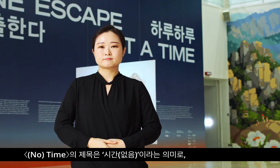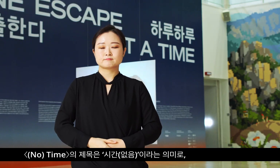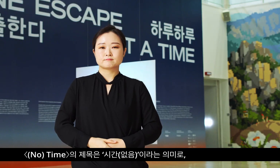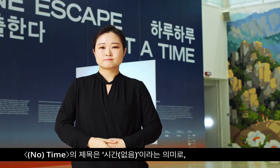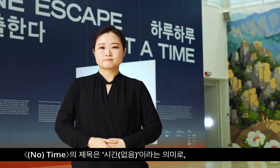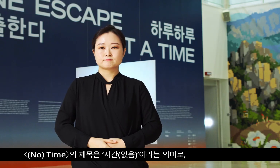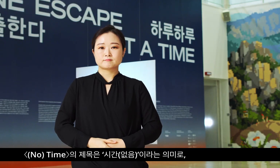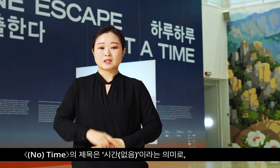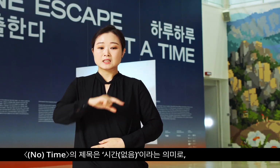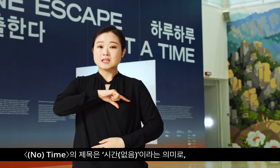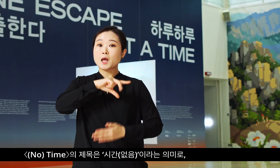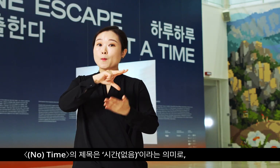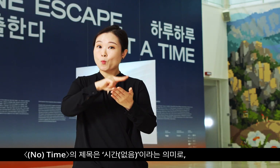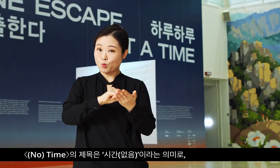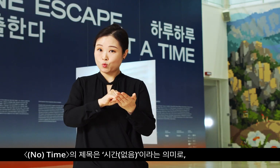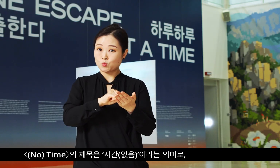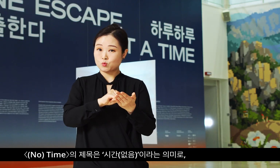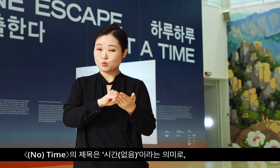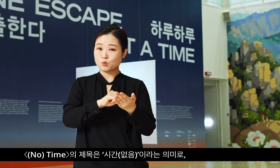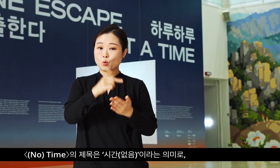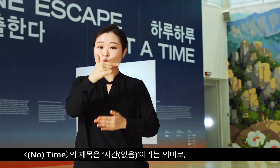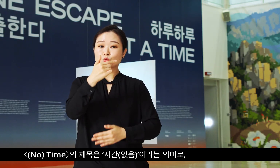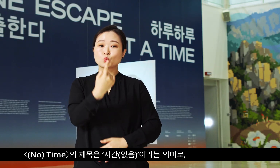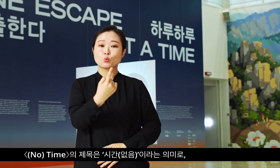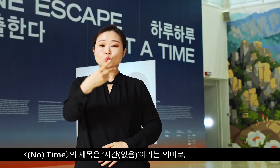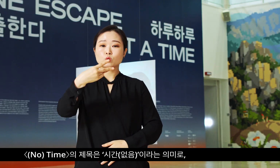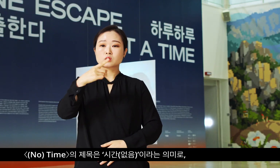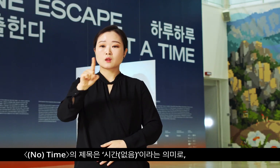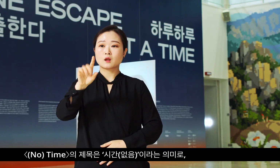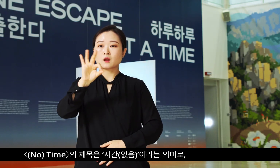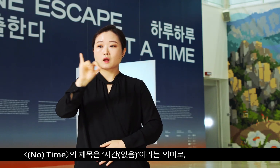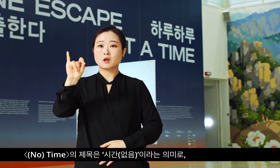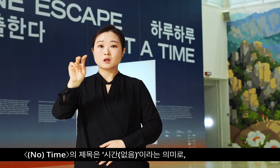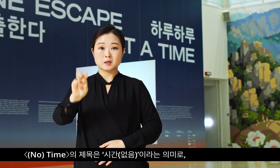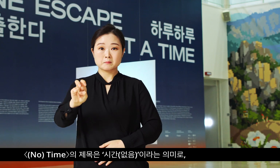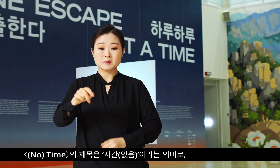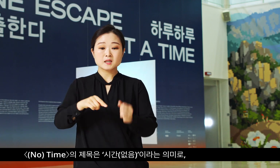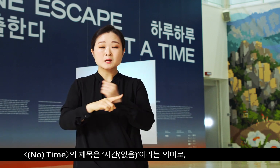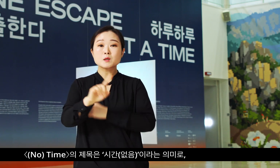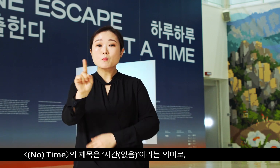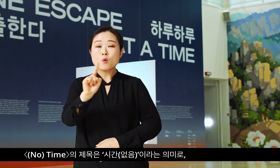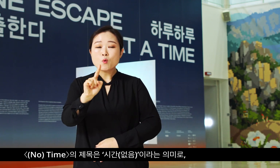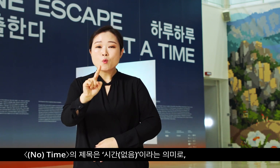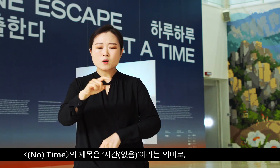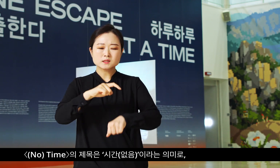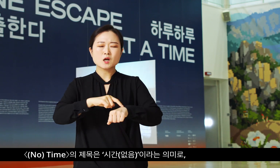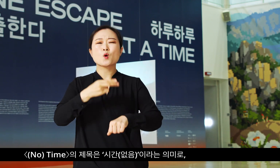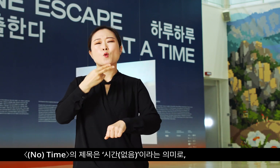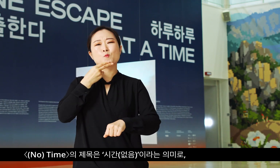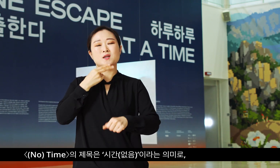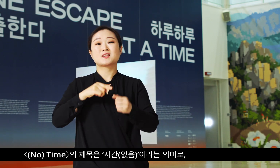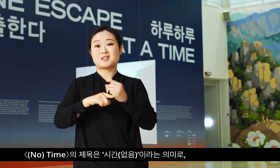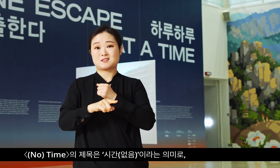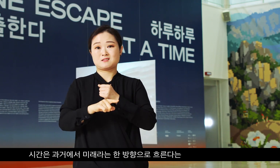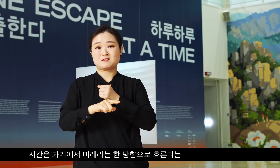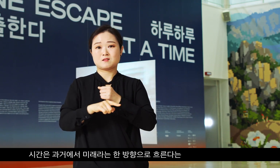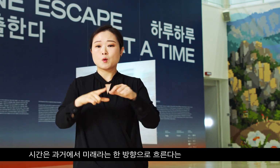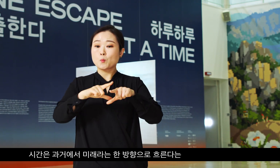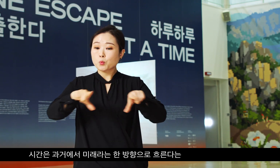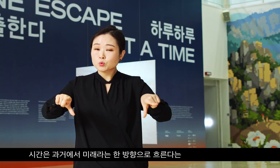노타임의 제목은 시간 없음이라는 의미로, 시간은 과거에서 미래라는 한 방향으로